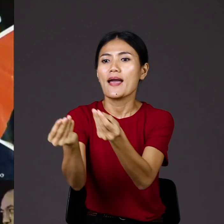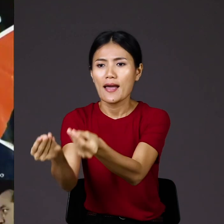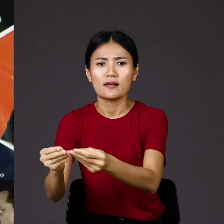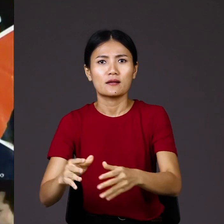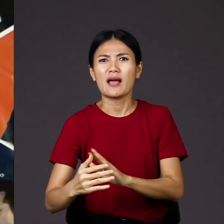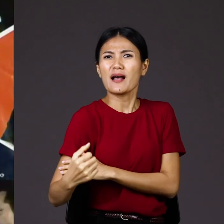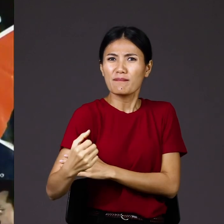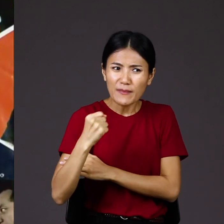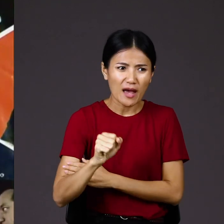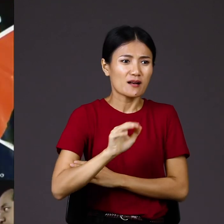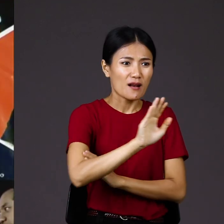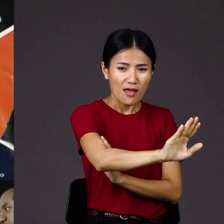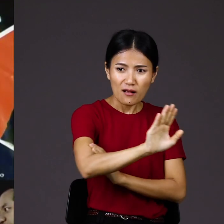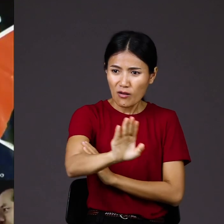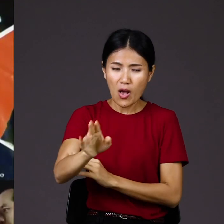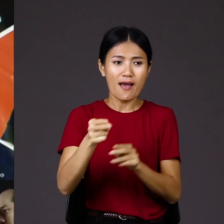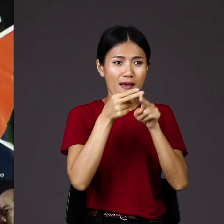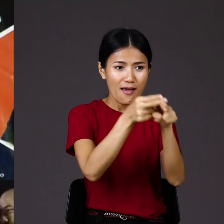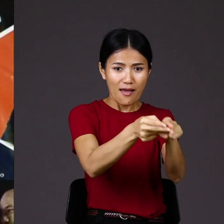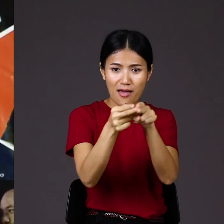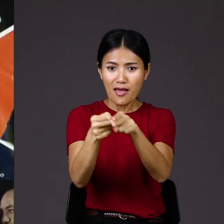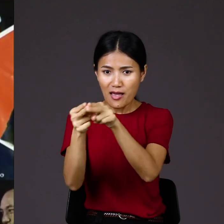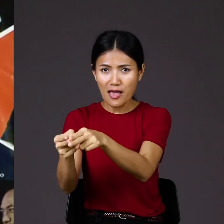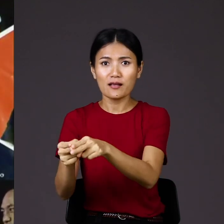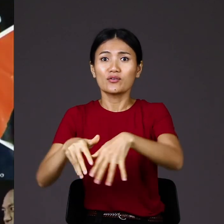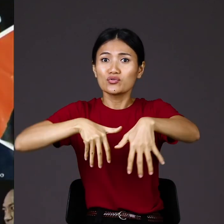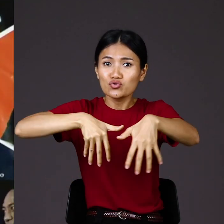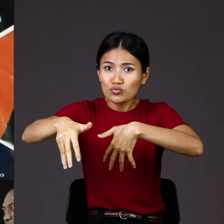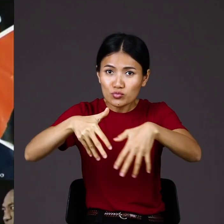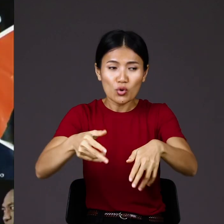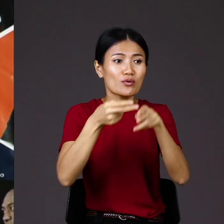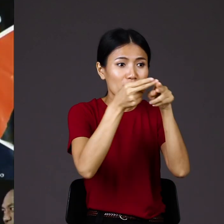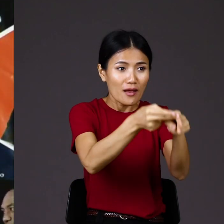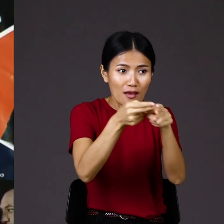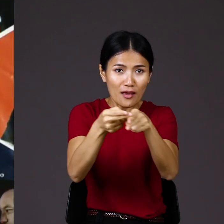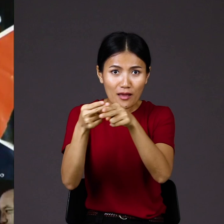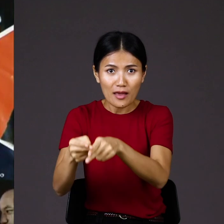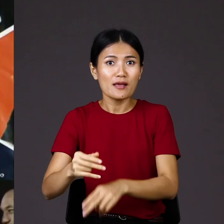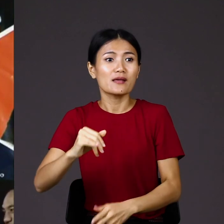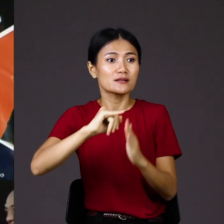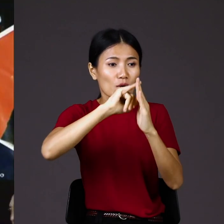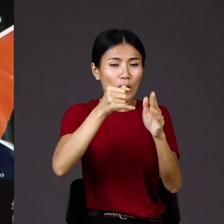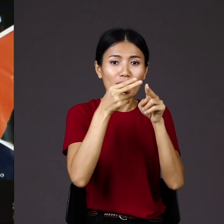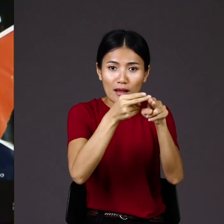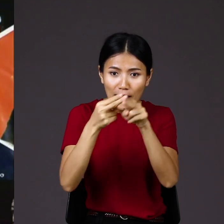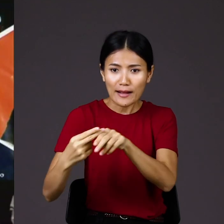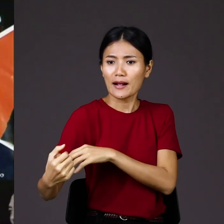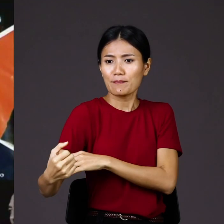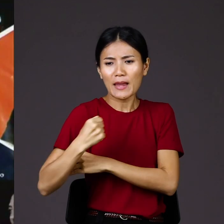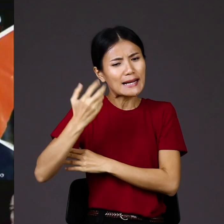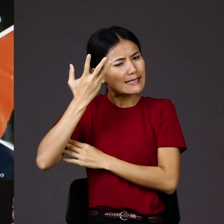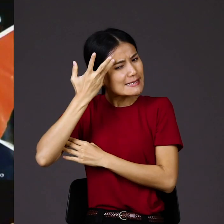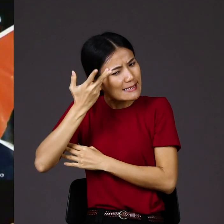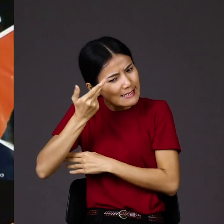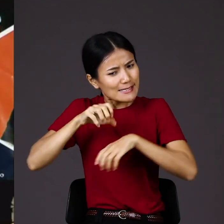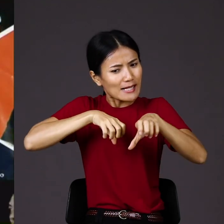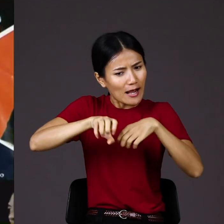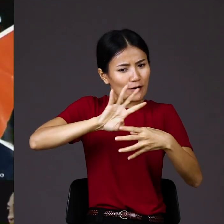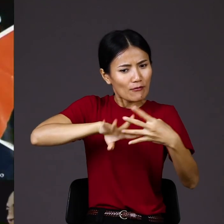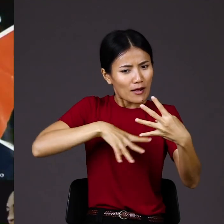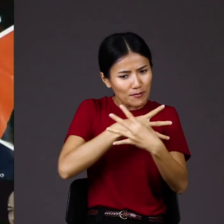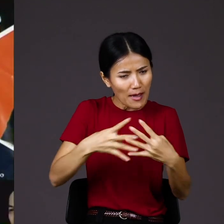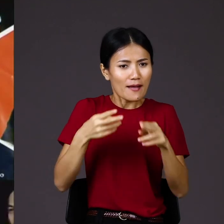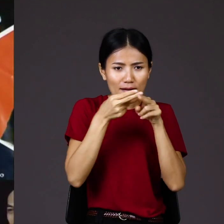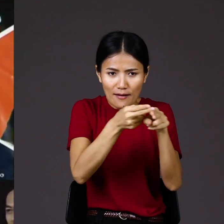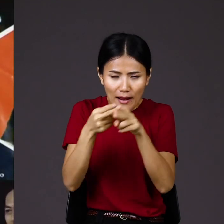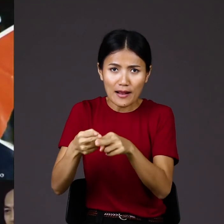จังหวัดแต่ละชุมชนล้วนมีอำนาจในการออกแบบชุมชนออกแบบจังหวัดของตัวเองล้วนมีอ